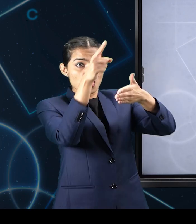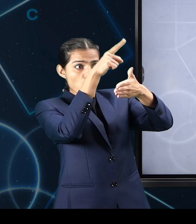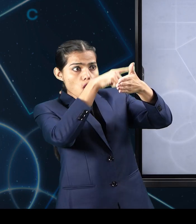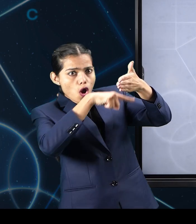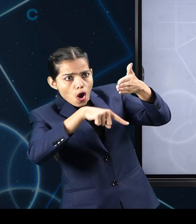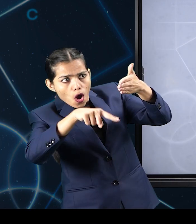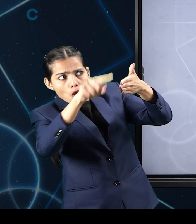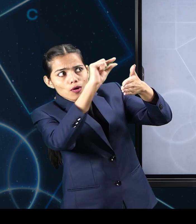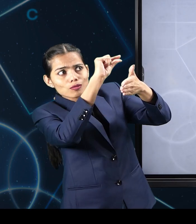परिधि,